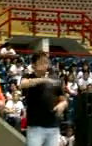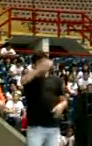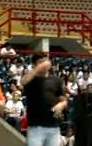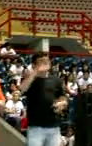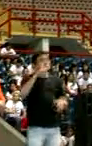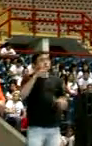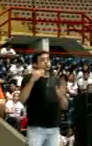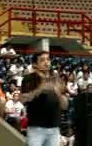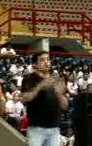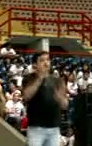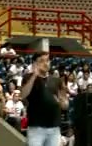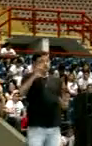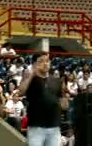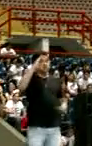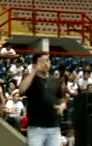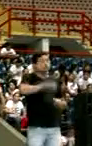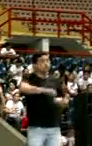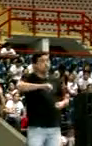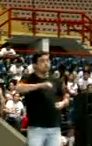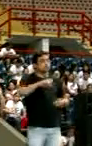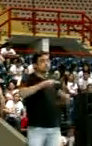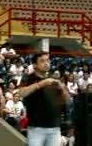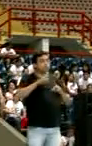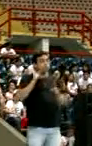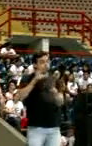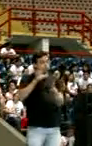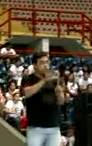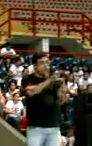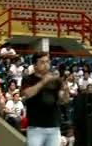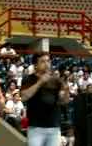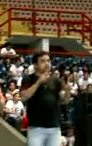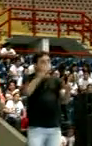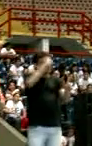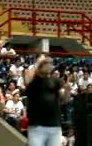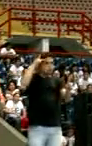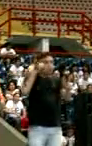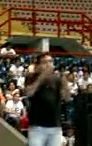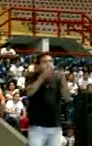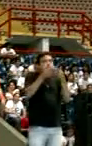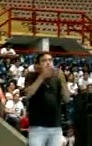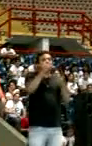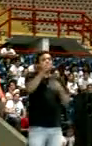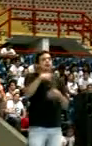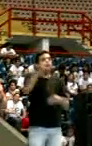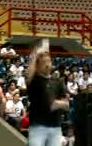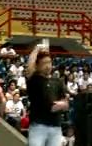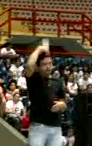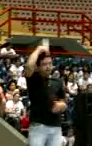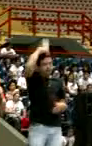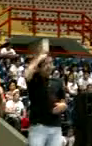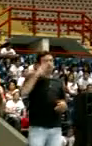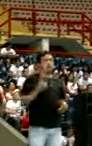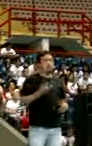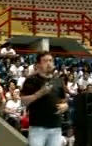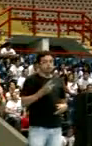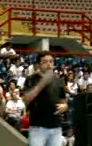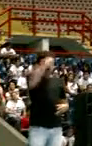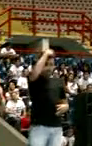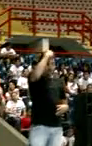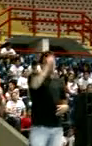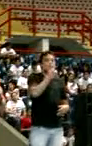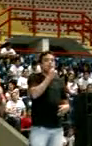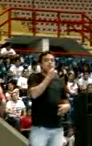encorajou os soldados franceses. Ela se tornou tão influente que a população francesa começou a pedir para ela ser rainha. Covardemente, o